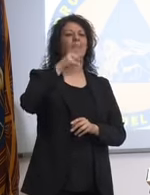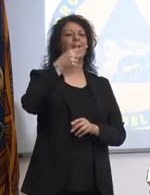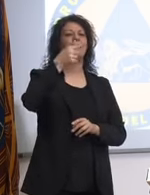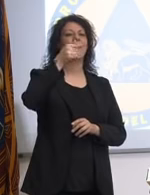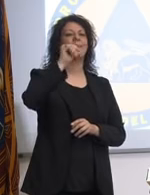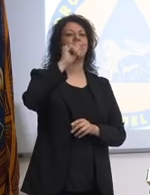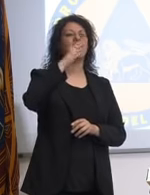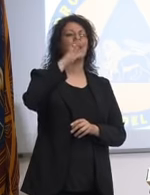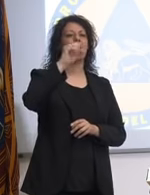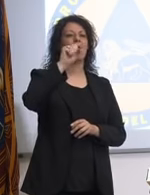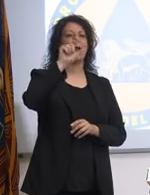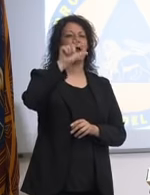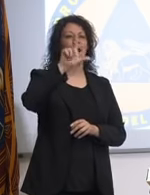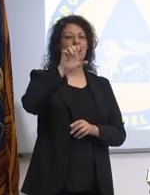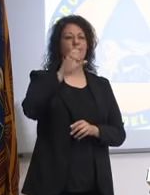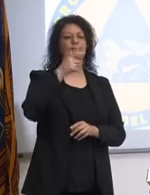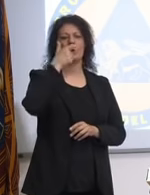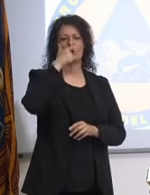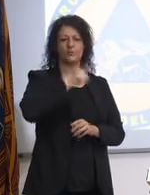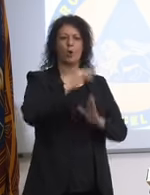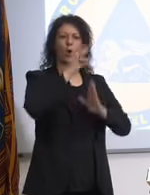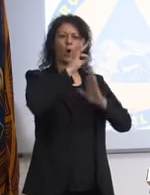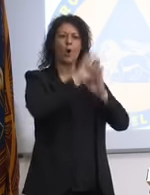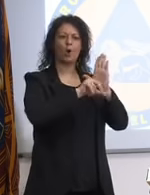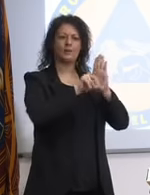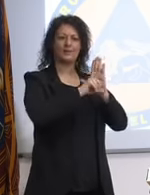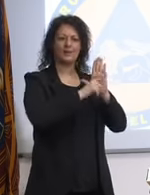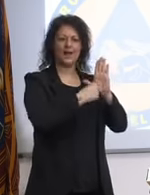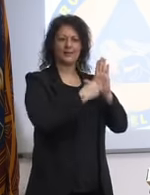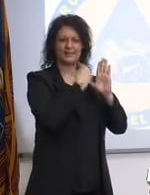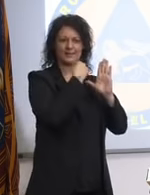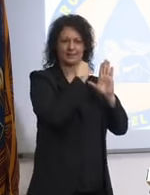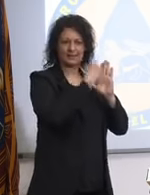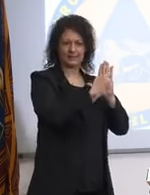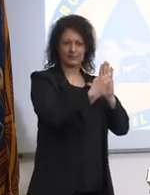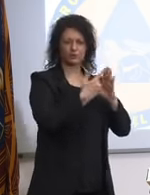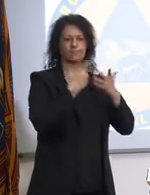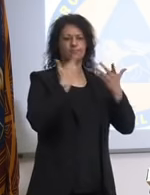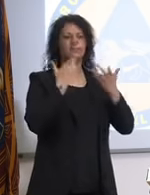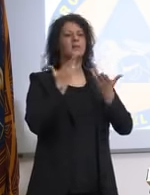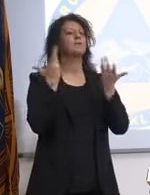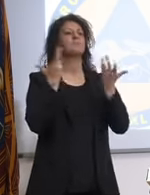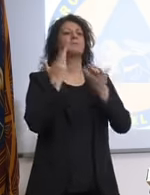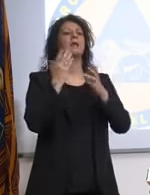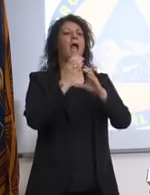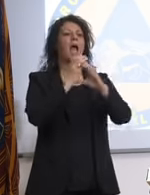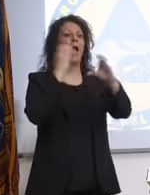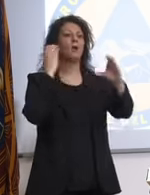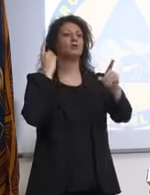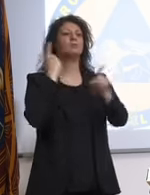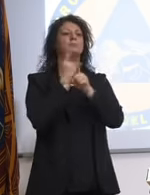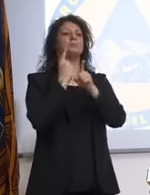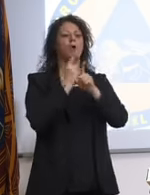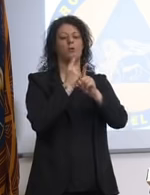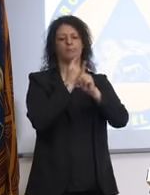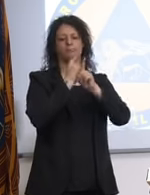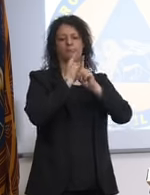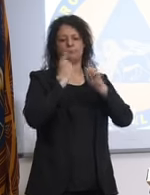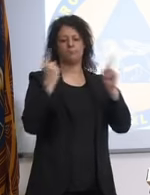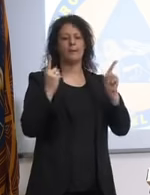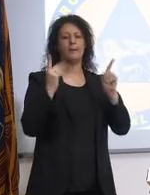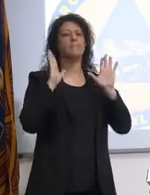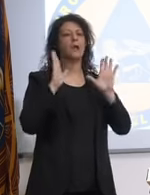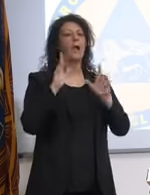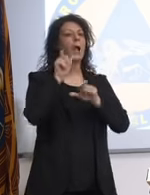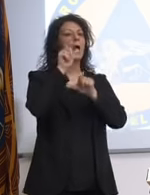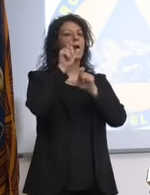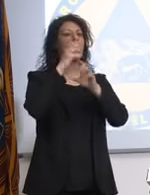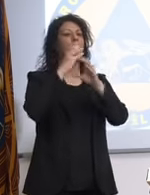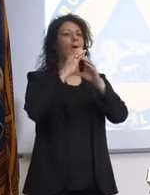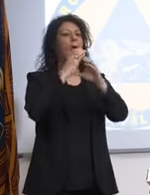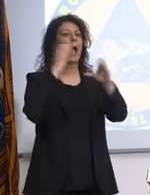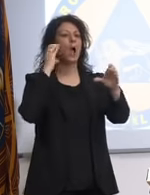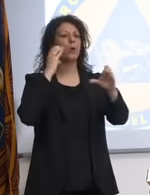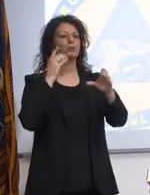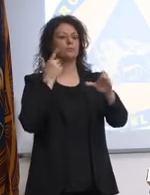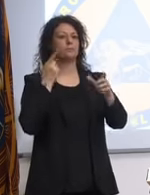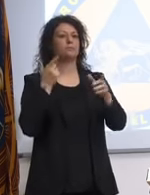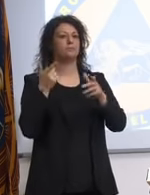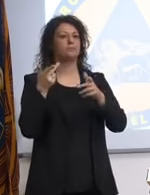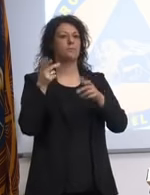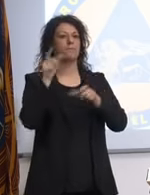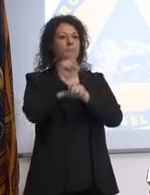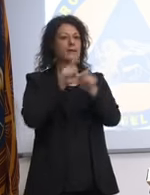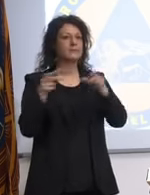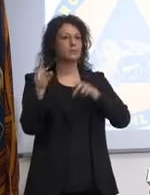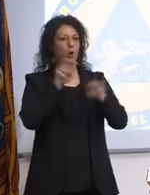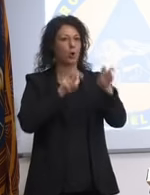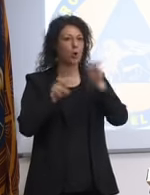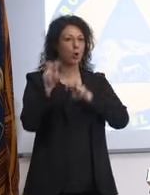mantenere il distanziamento sociale, però gli autobus sono affollati, i vaporetti sono affollati, ma la gente da ieri è tornata al lavoro, quindi ha bisogno